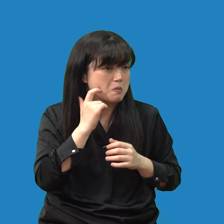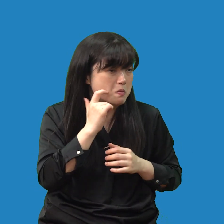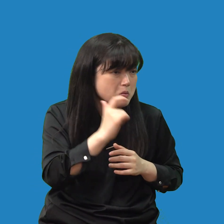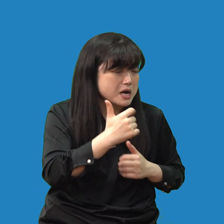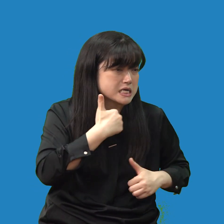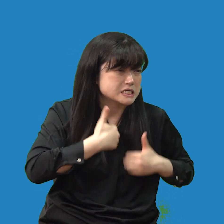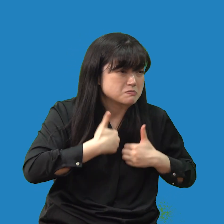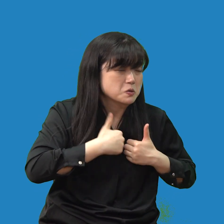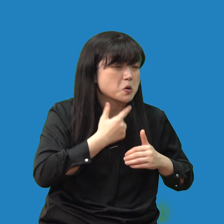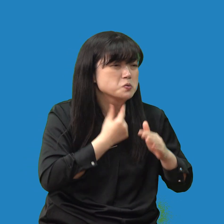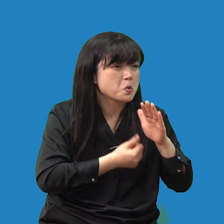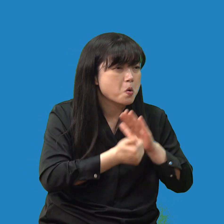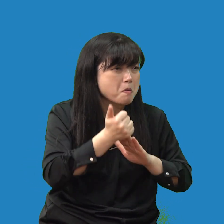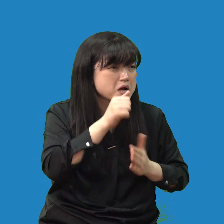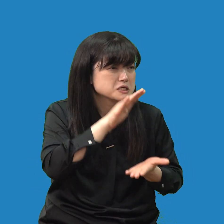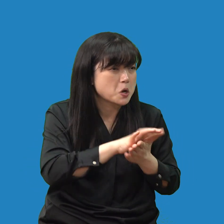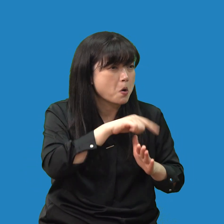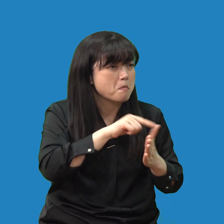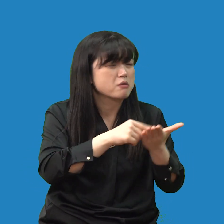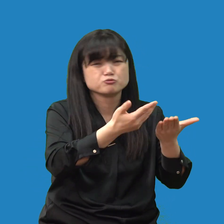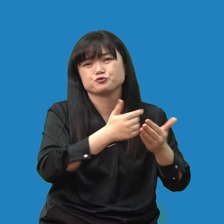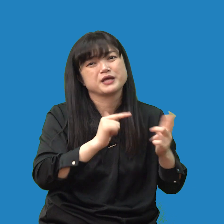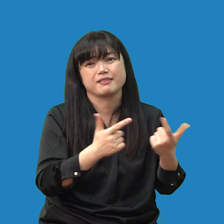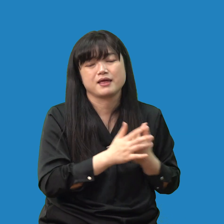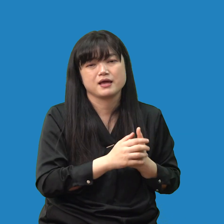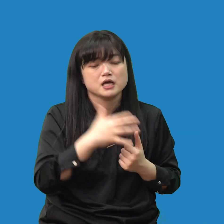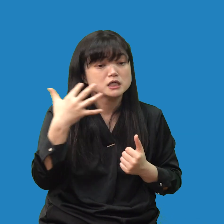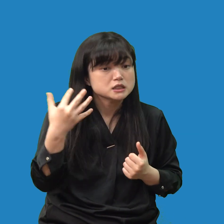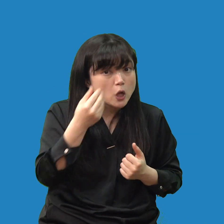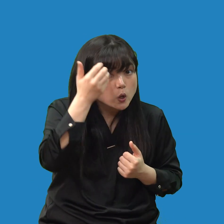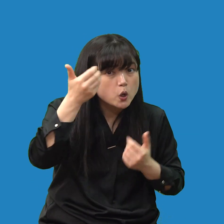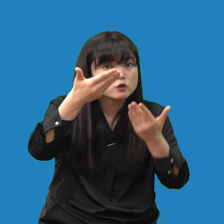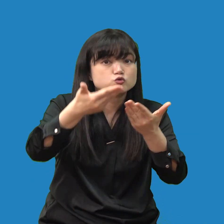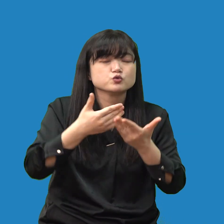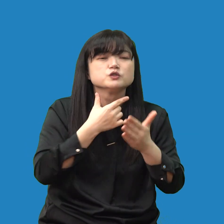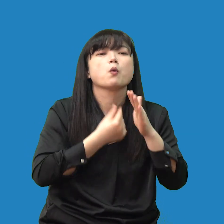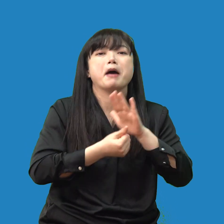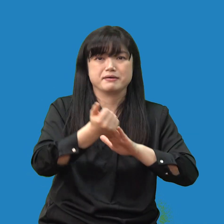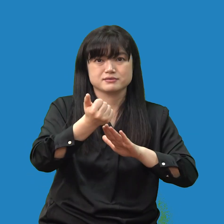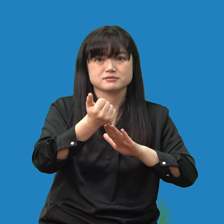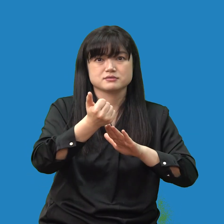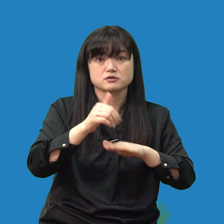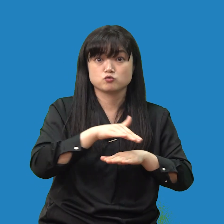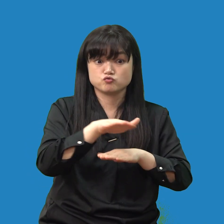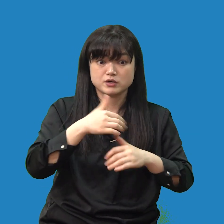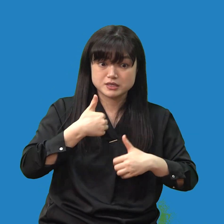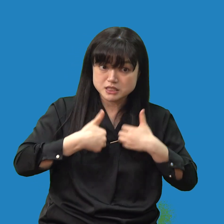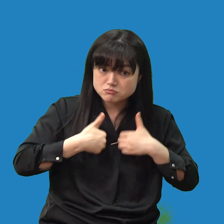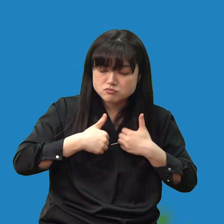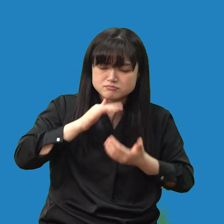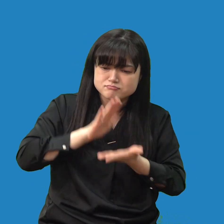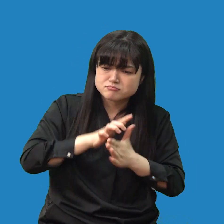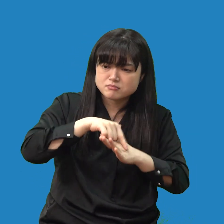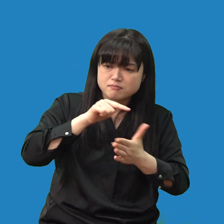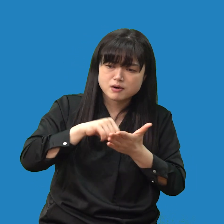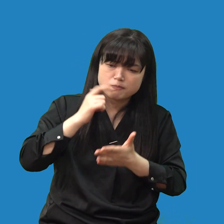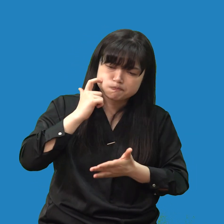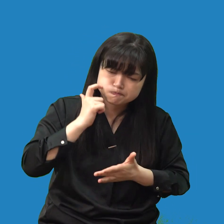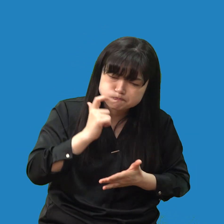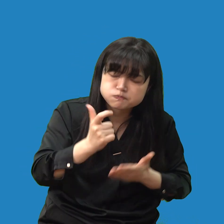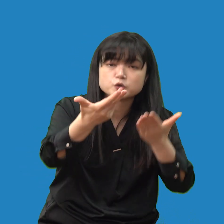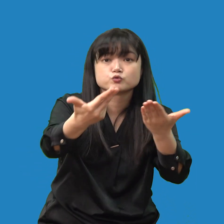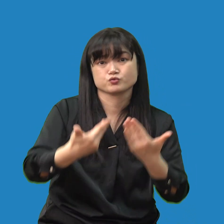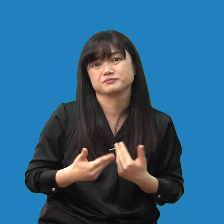지속적인 기쁨과 열정을 주지는 못합니다. 성령께서 주시는 소망만이 우리의 기쁨과 열정을